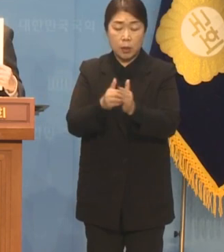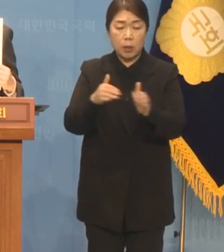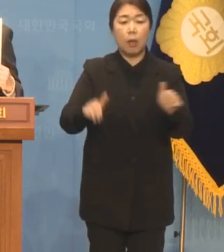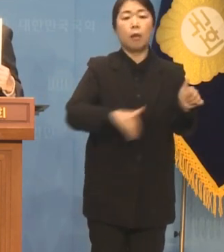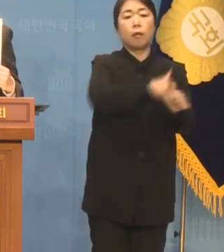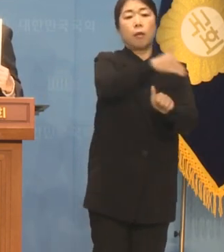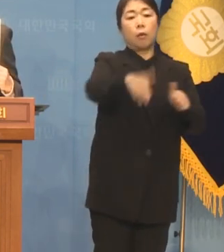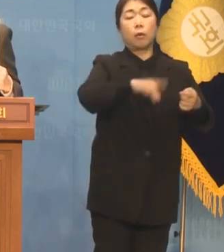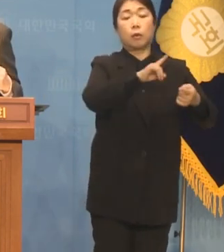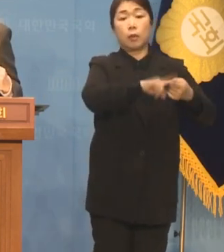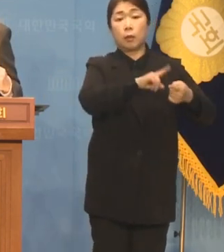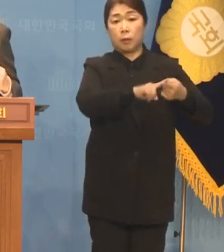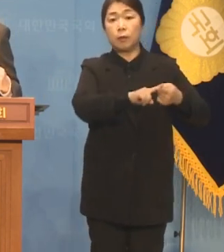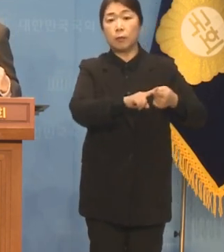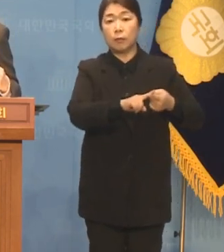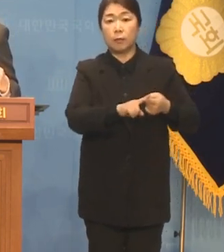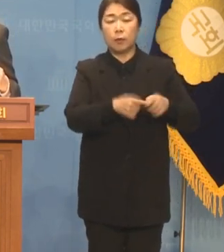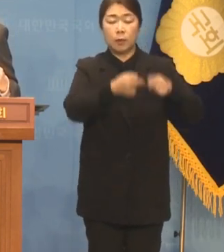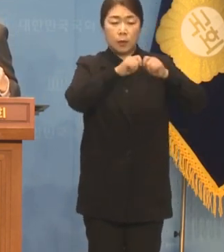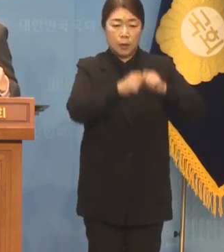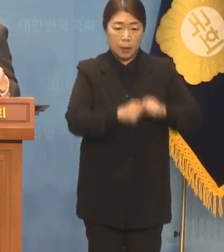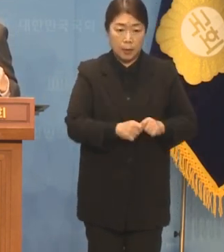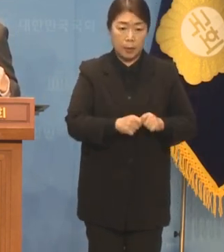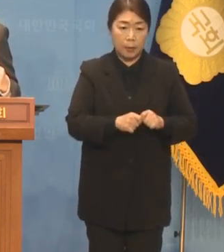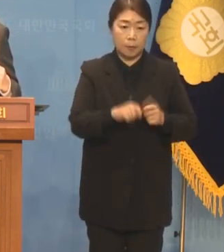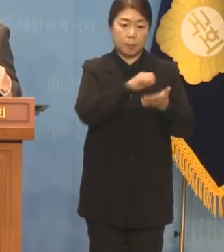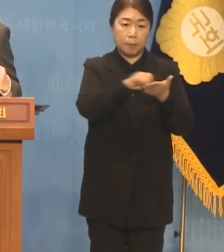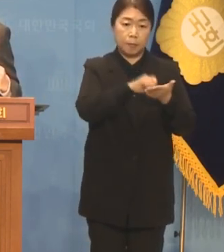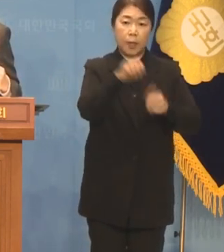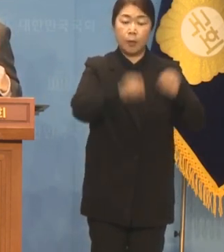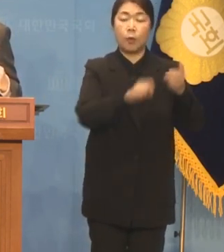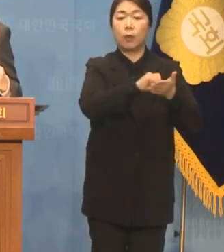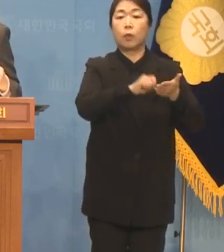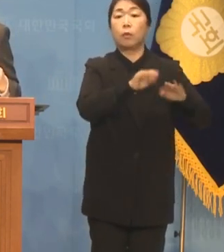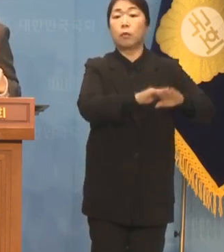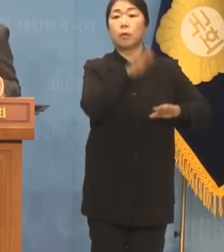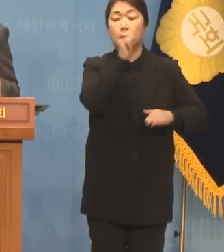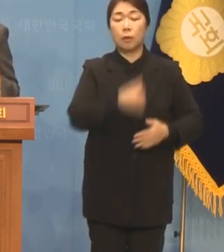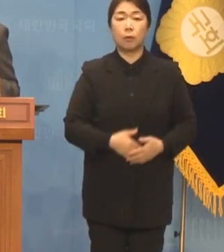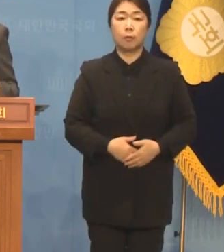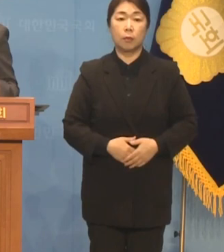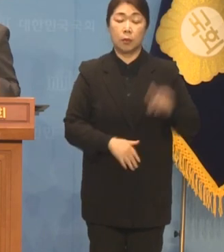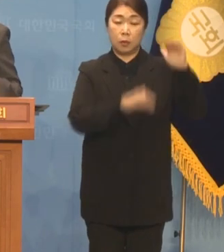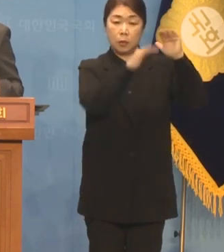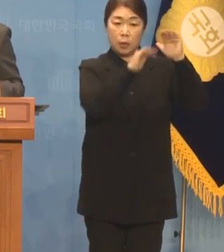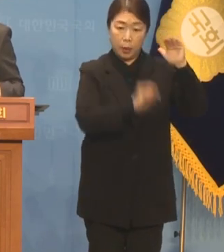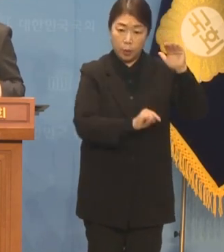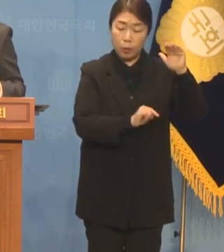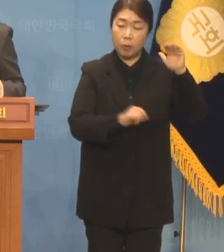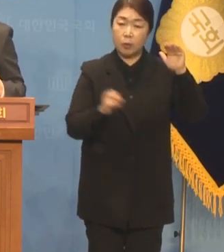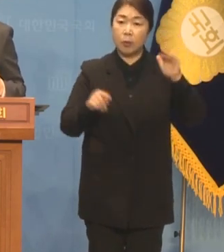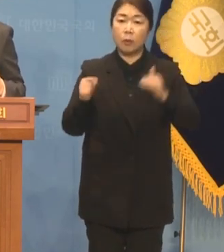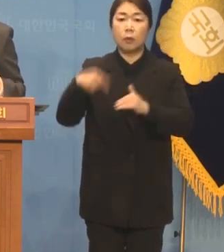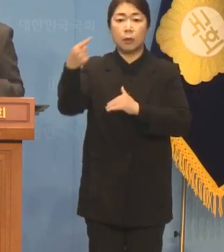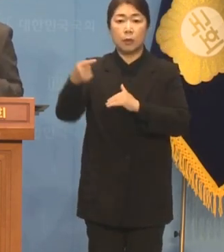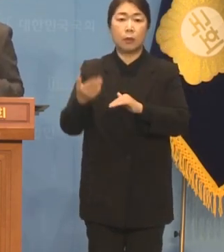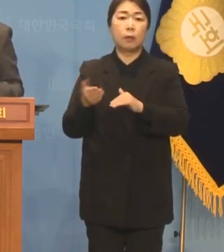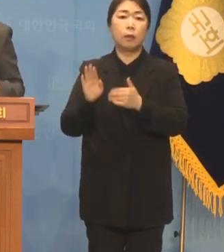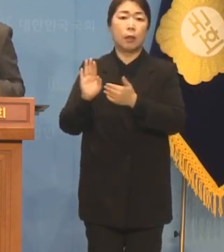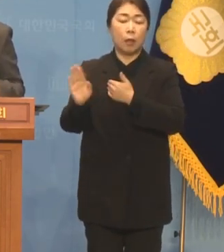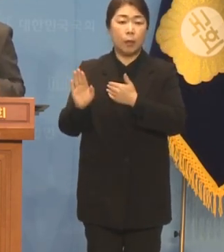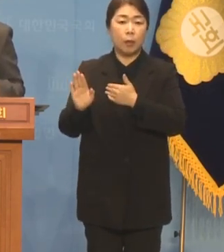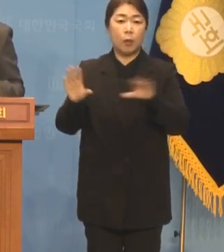상황에 대해서 자세히 기재가 되어 있습니다. 이 내용과 그리고 그 이후에